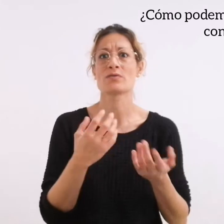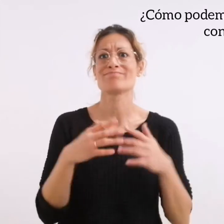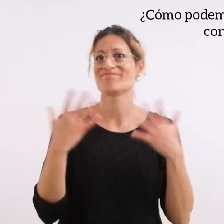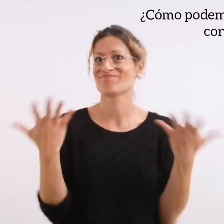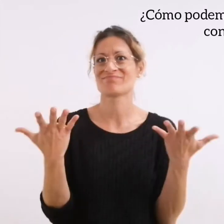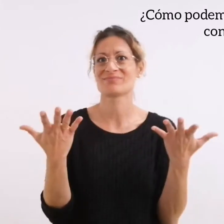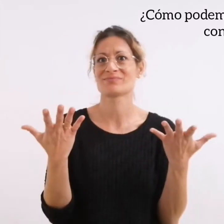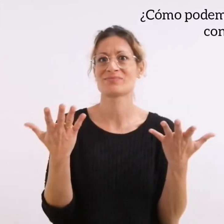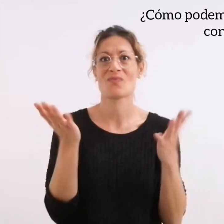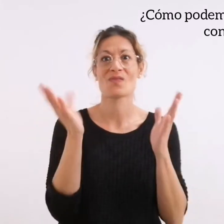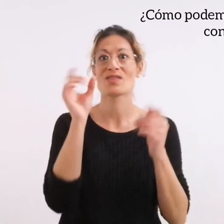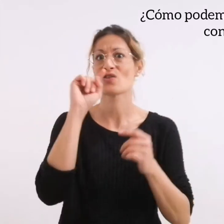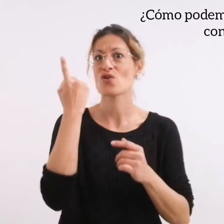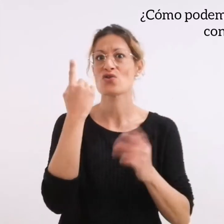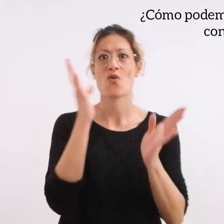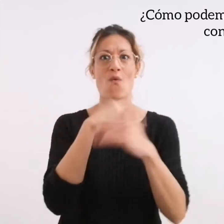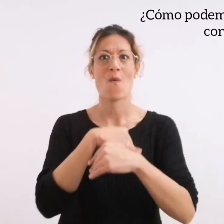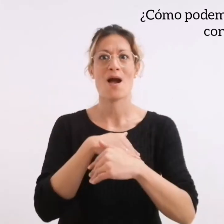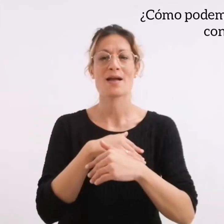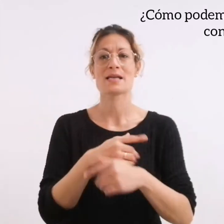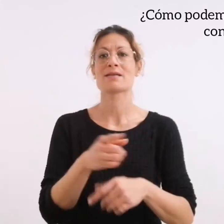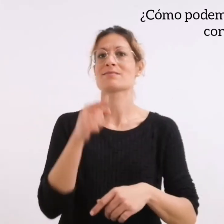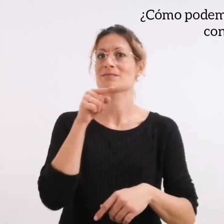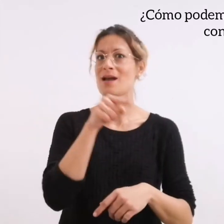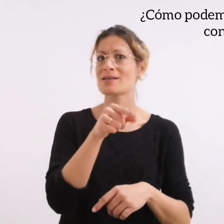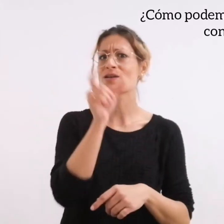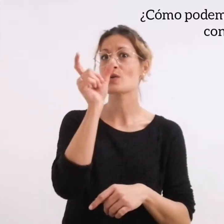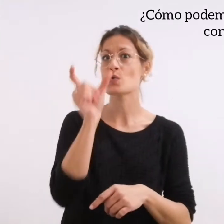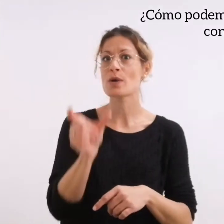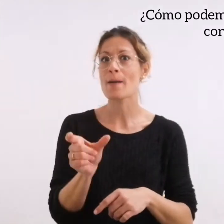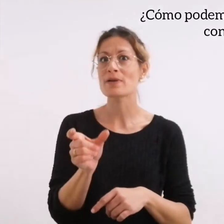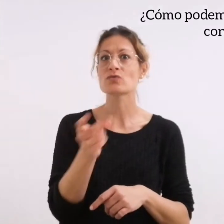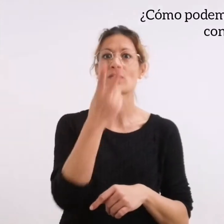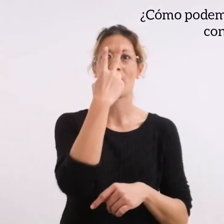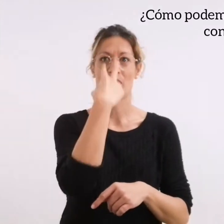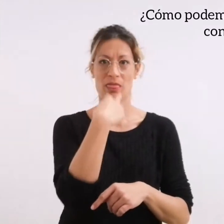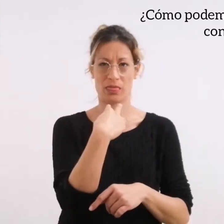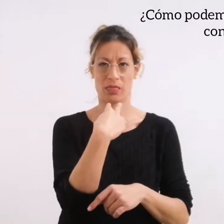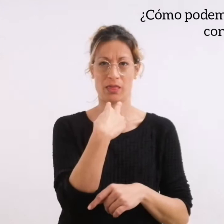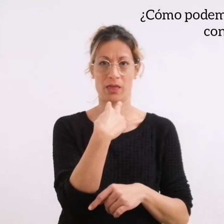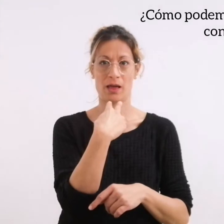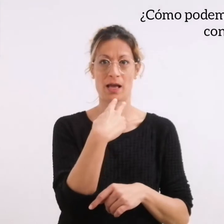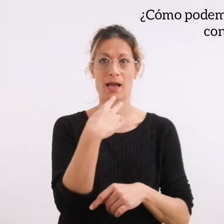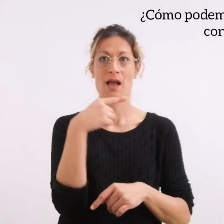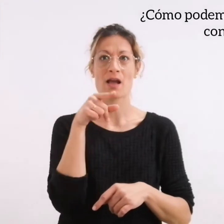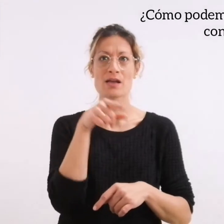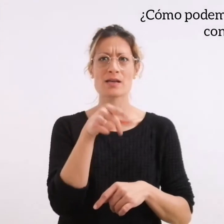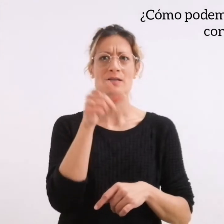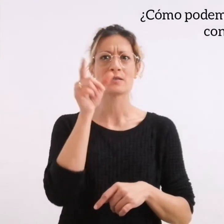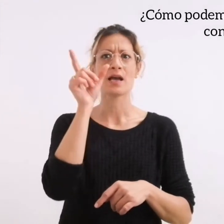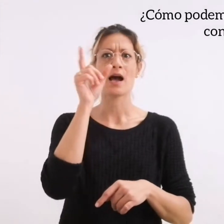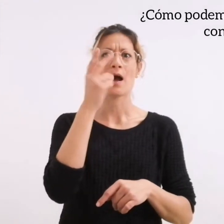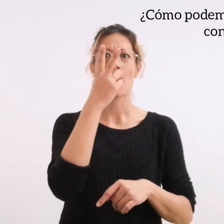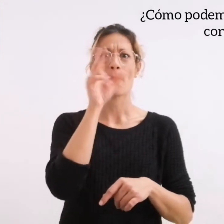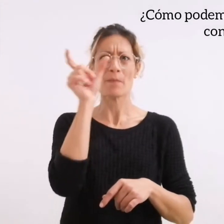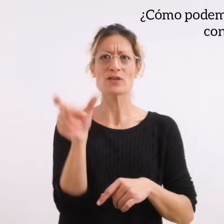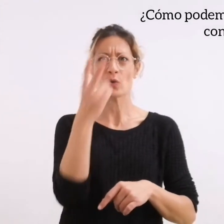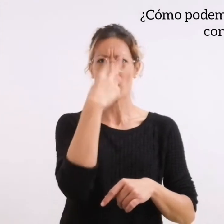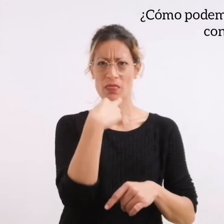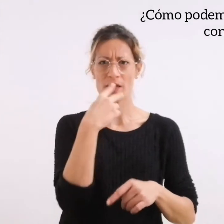se encontraba un anciano de la iglesia que era ciego. Este anciano le preguntó, ¿has visto el árbol que hay a